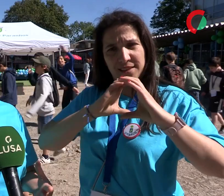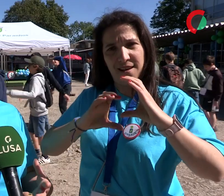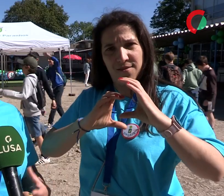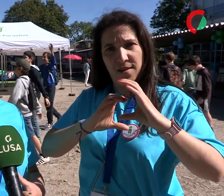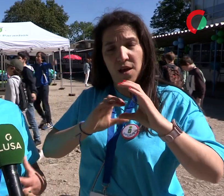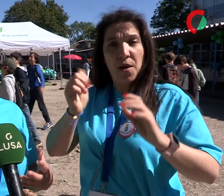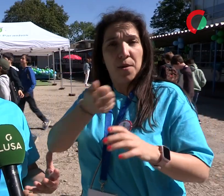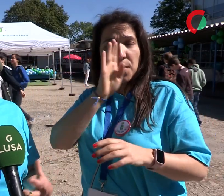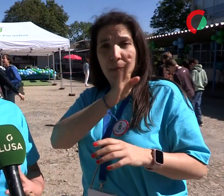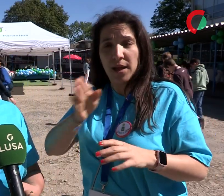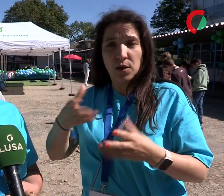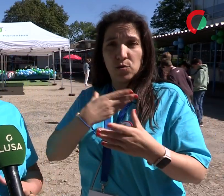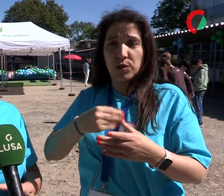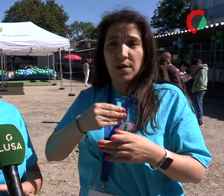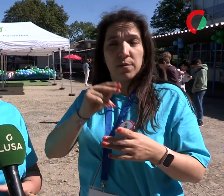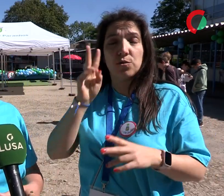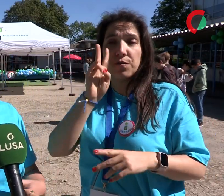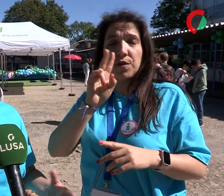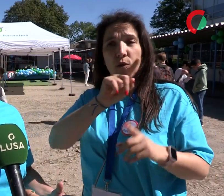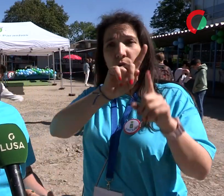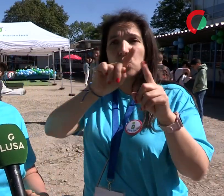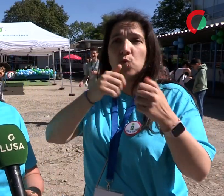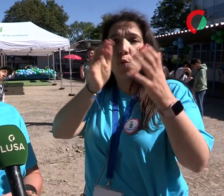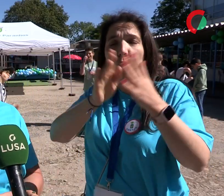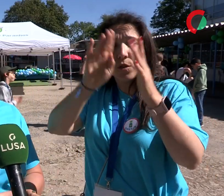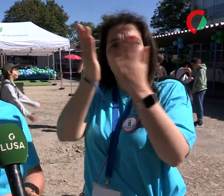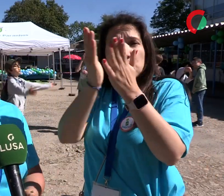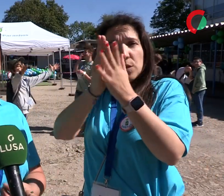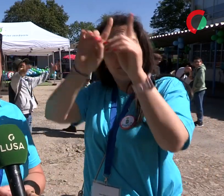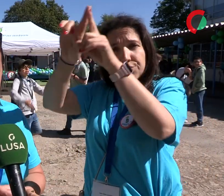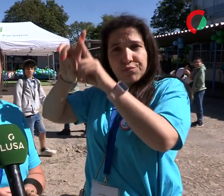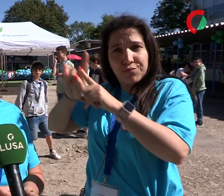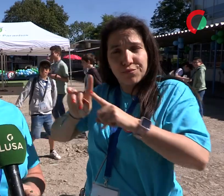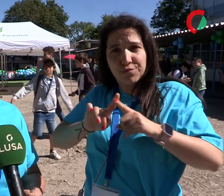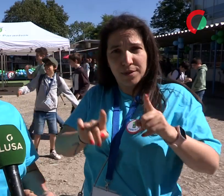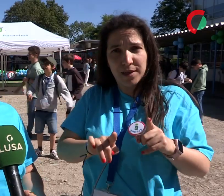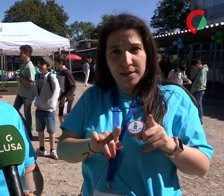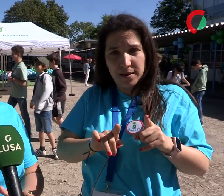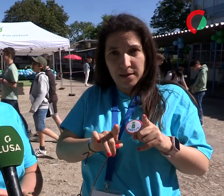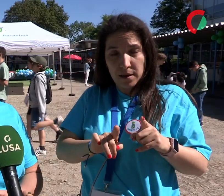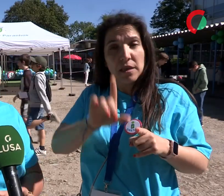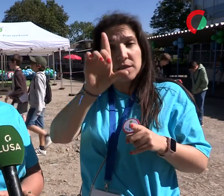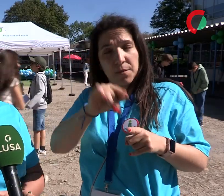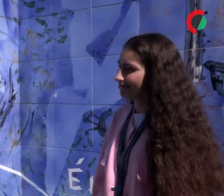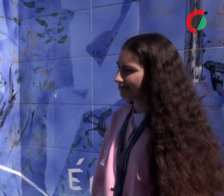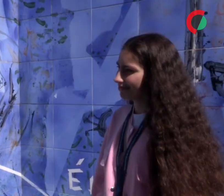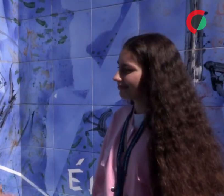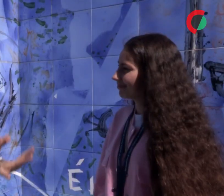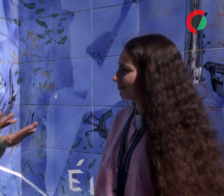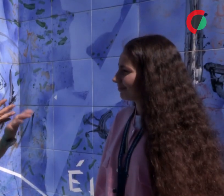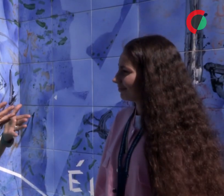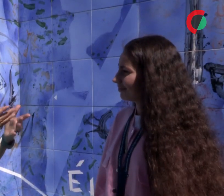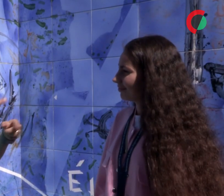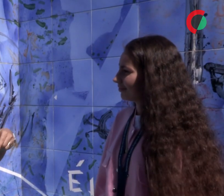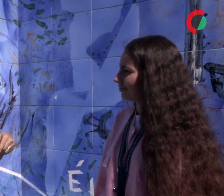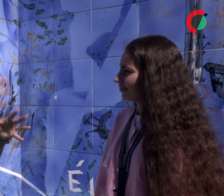prática e que nós gostaríamos de ver reproduzida em todas as escolas do país, inclusive é naquelas que não têm alunos surdos. Quais são as